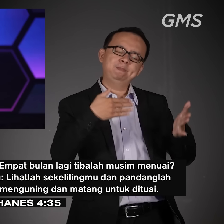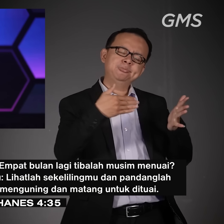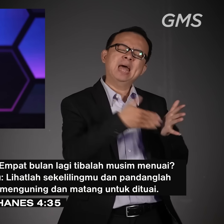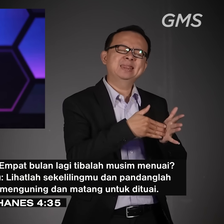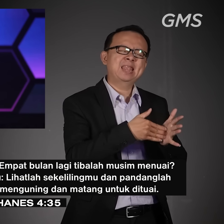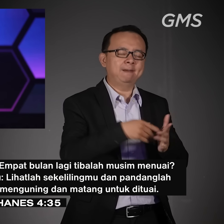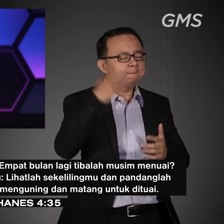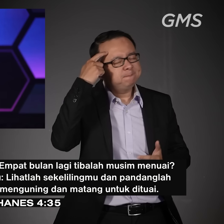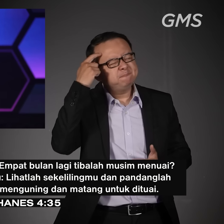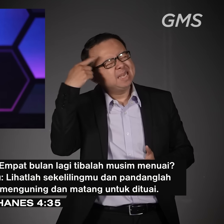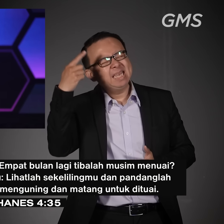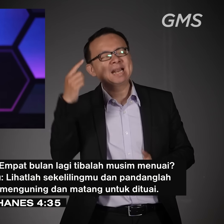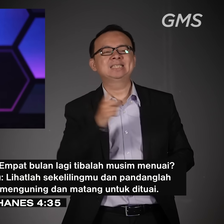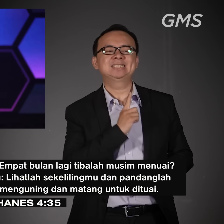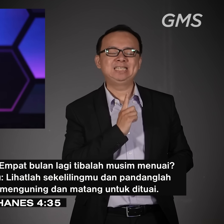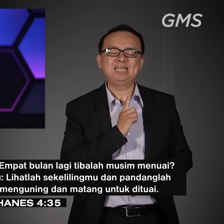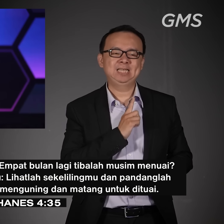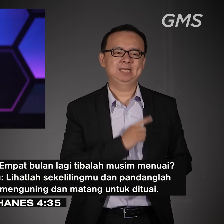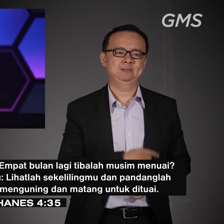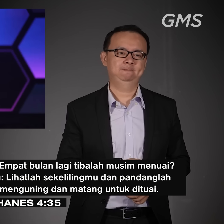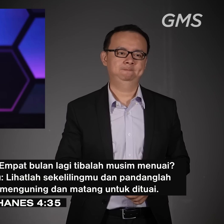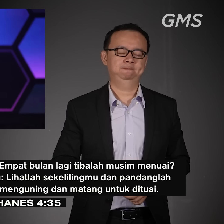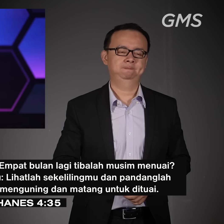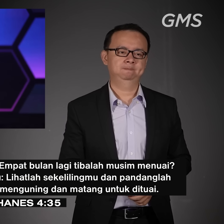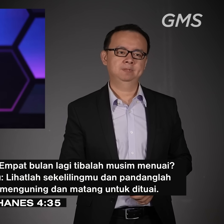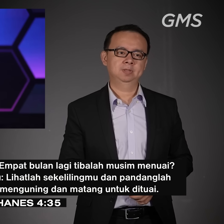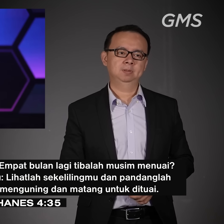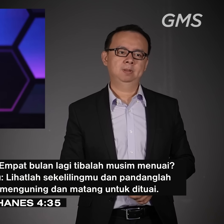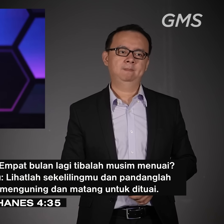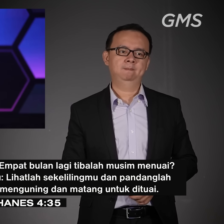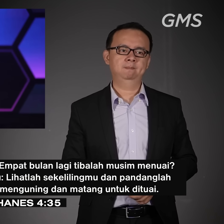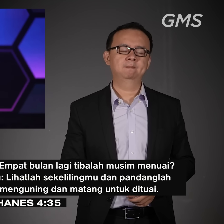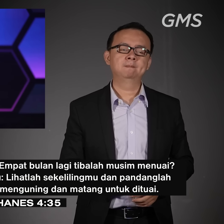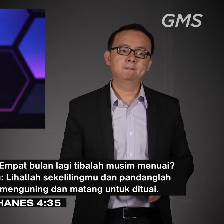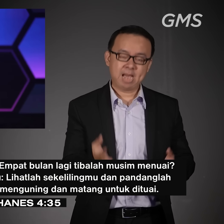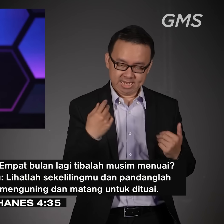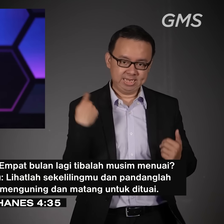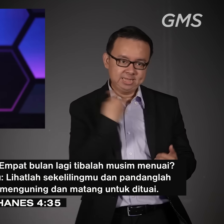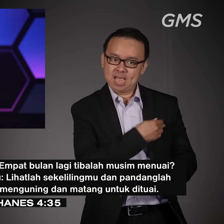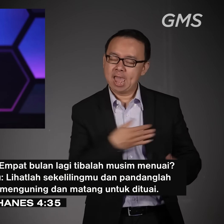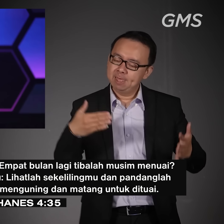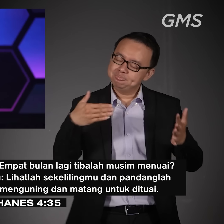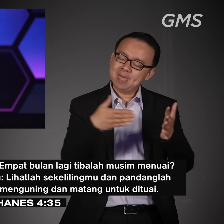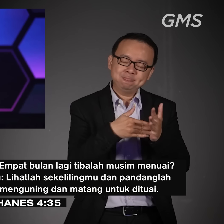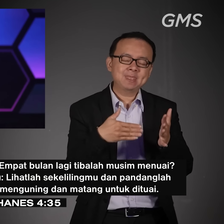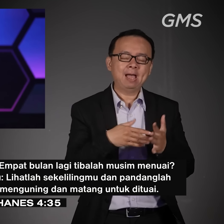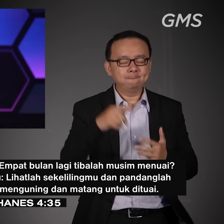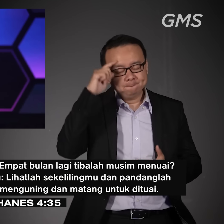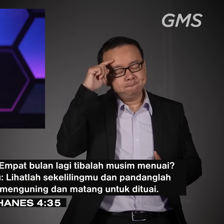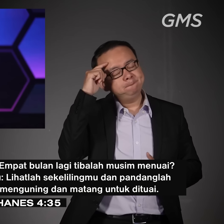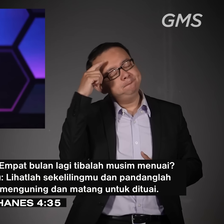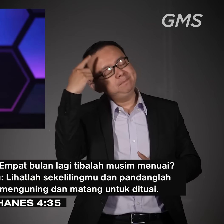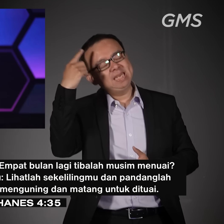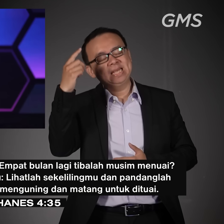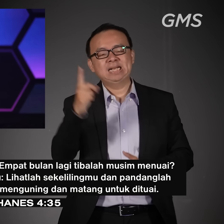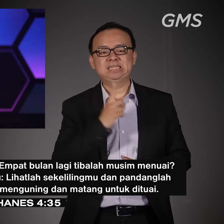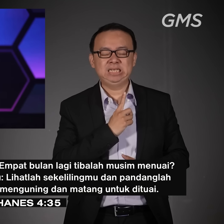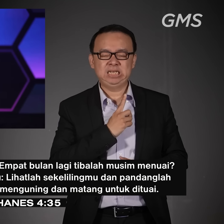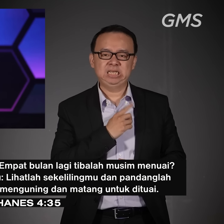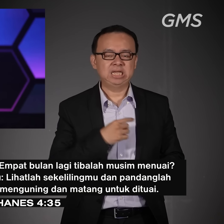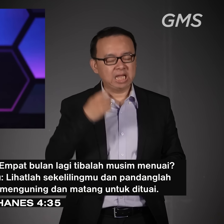our fears and our worries, our anxieties. Mari kita tantang pikiran sendiri. Nggak tentu pikiran kita benar